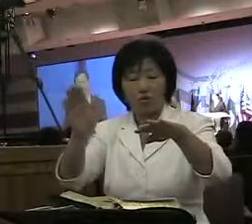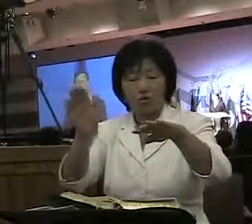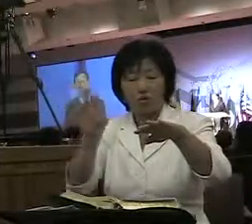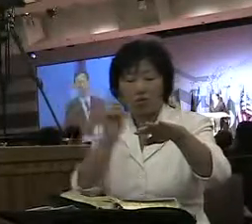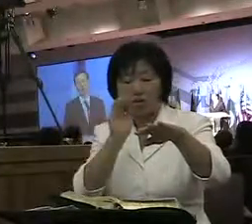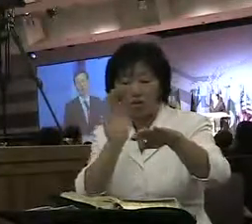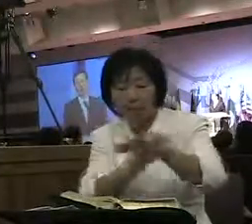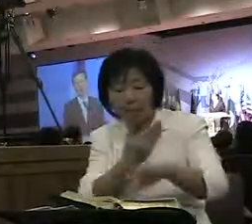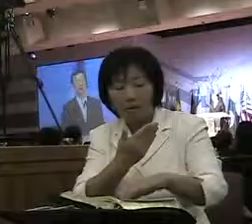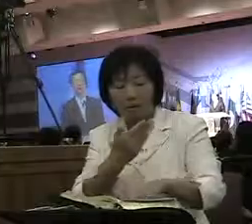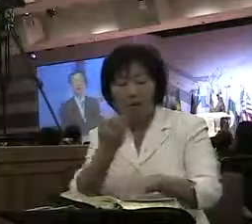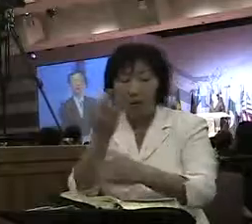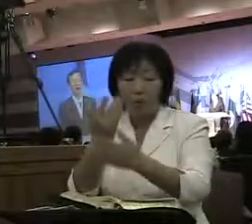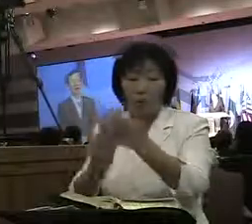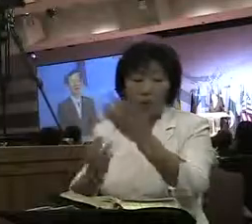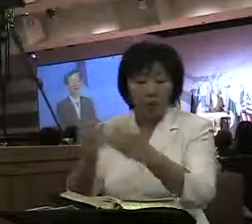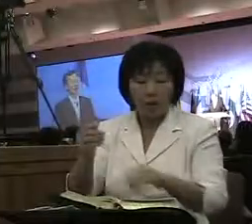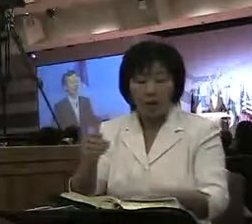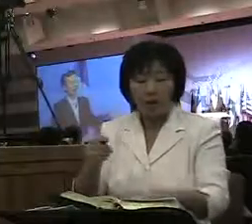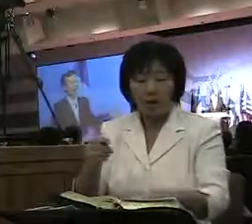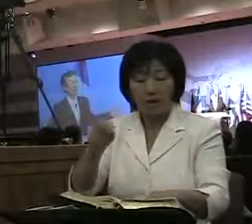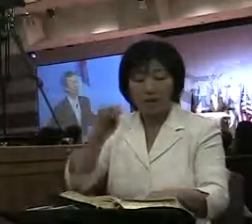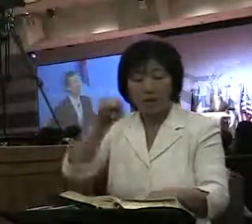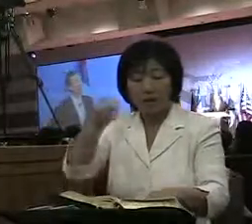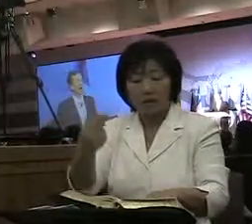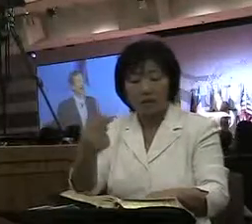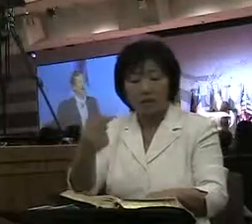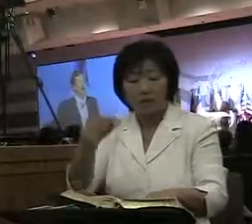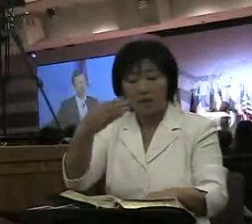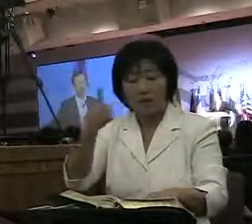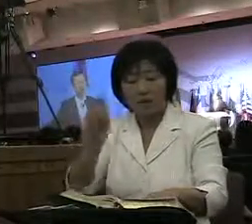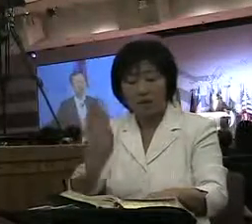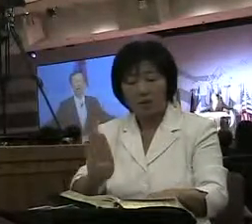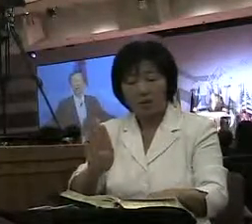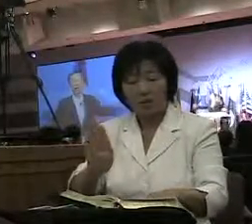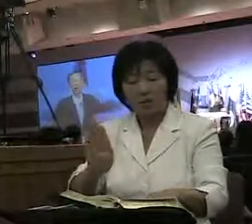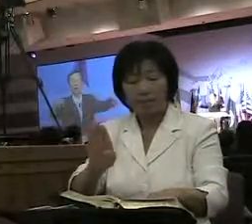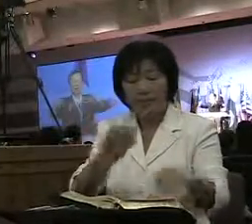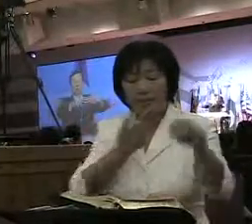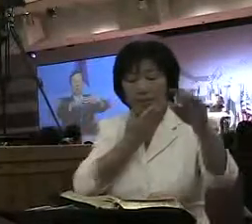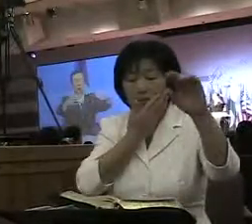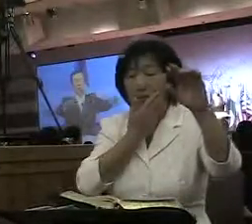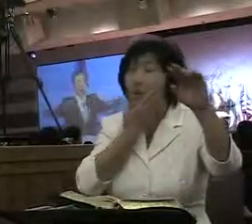정결하게 만듭니다. 스랍은 하나님이 계신 보좌 그